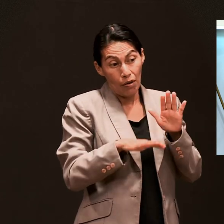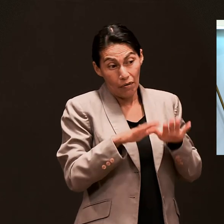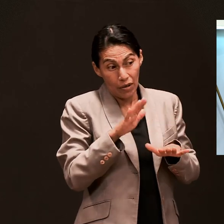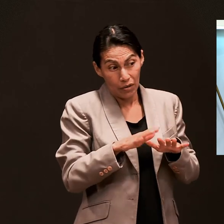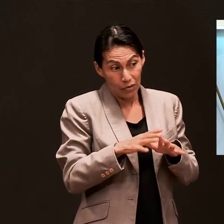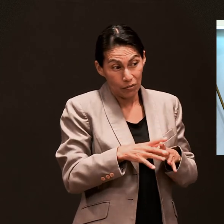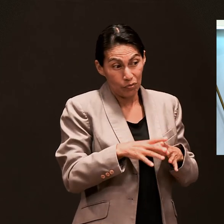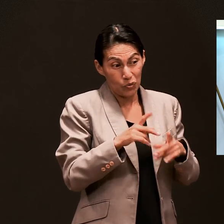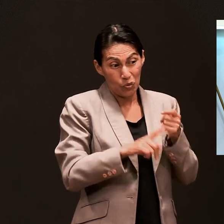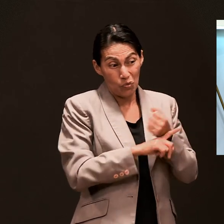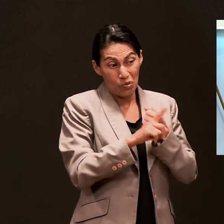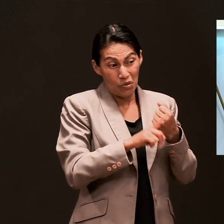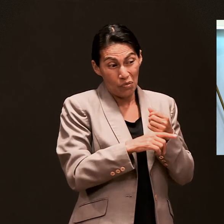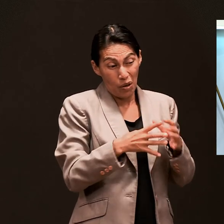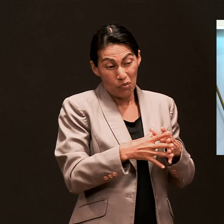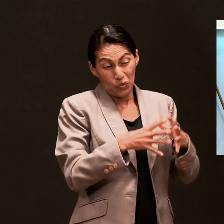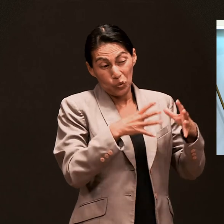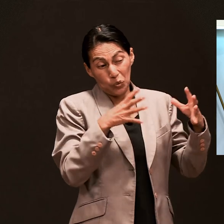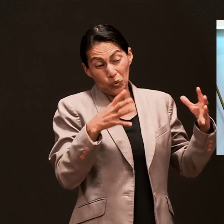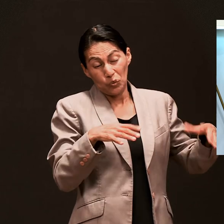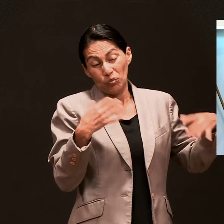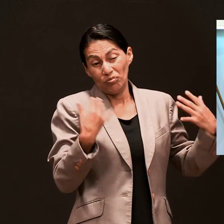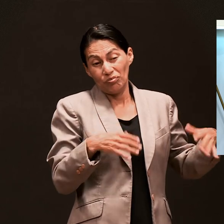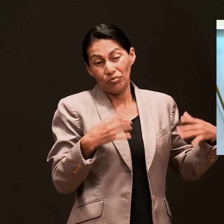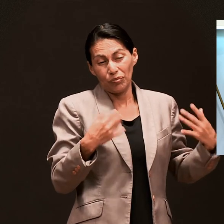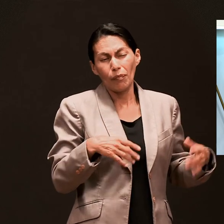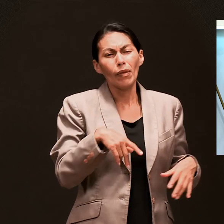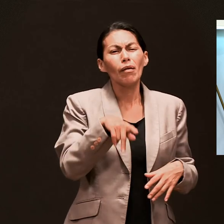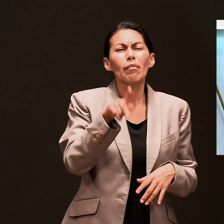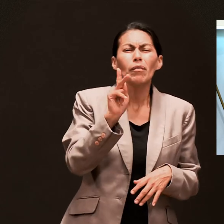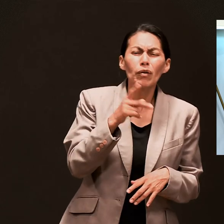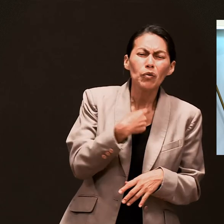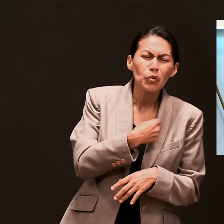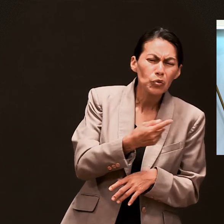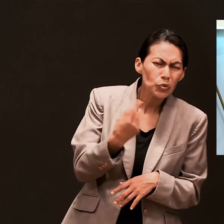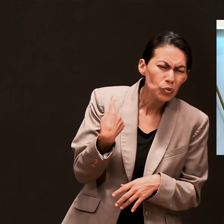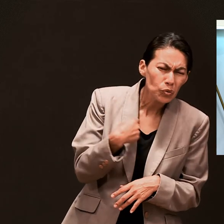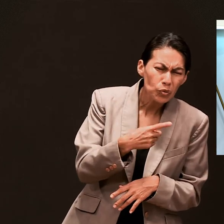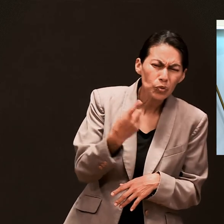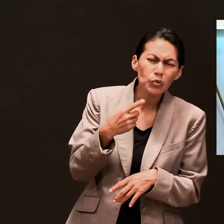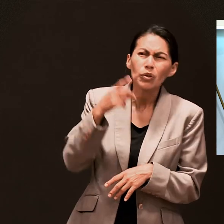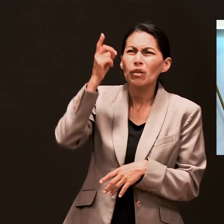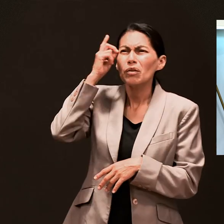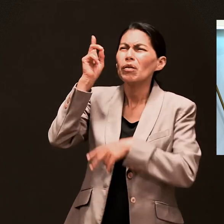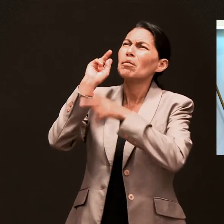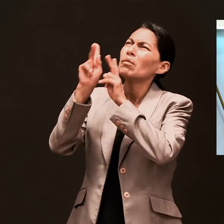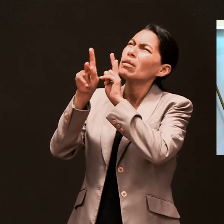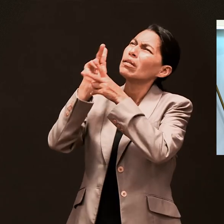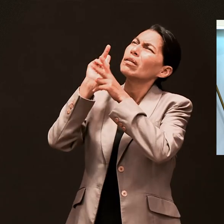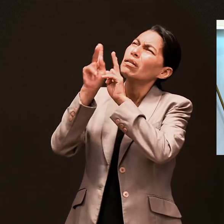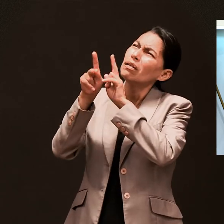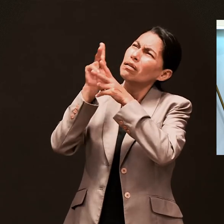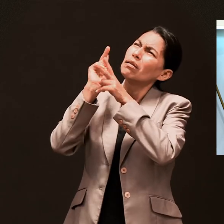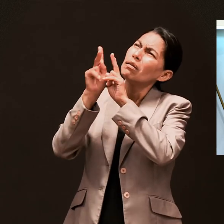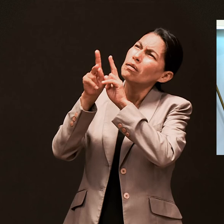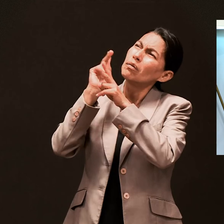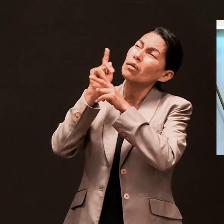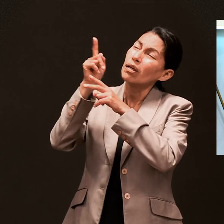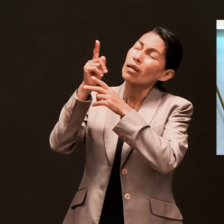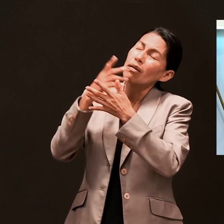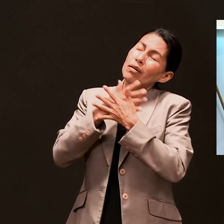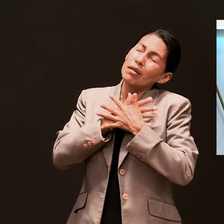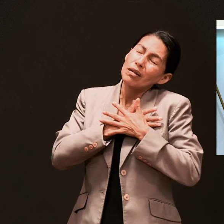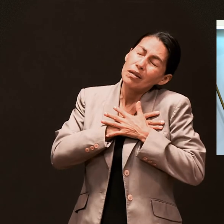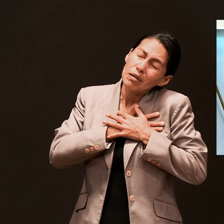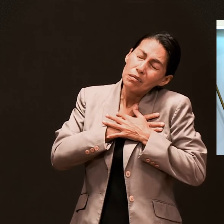el problema puede hasta grabarse más todavía pero cuando se lo Contamos a Dios con plena libertad de que él